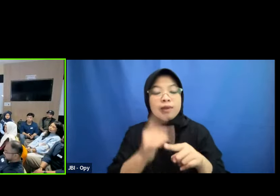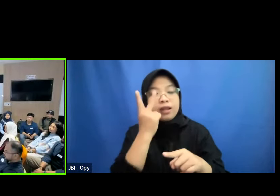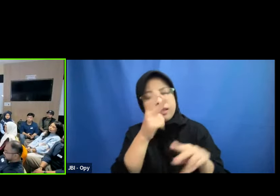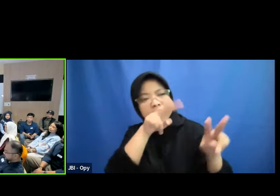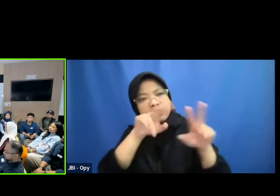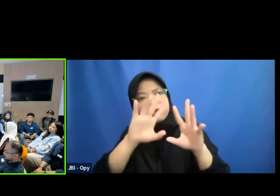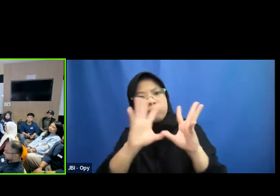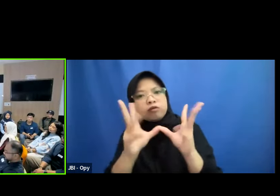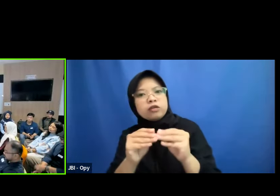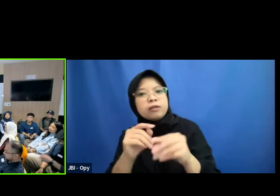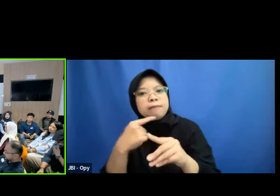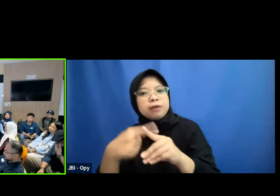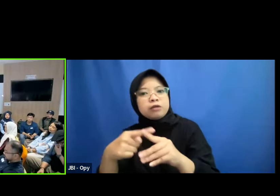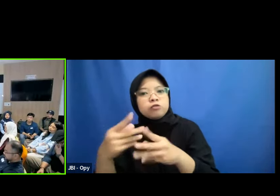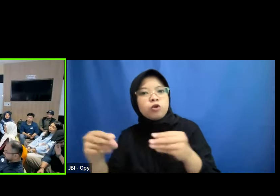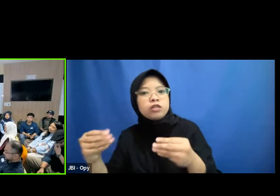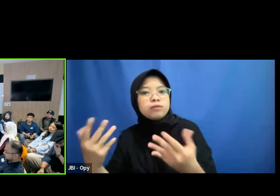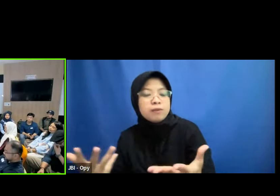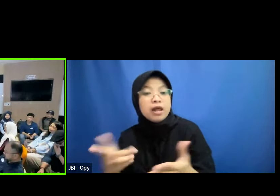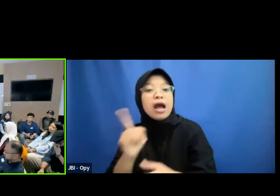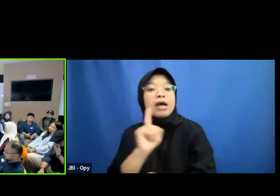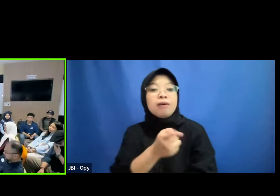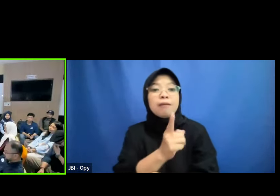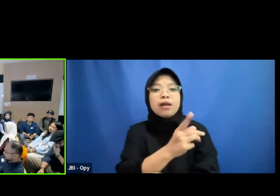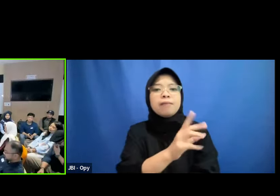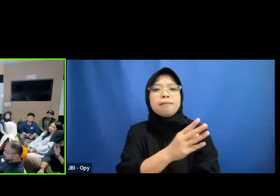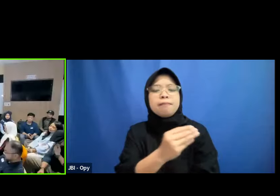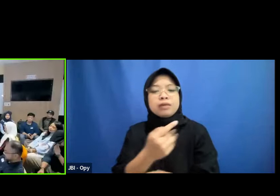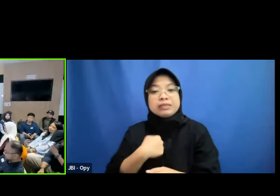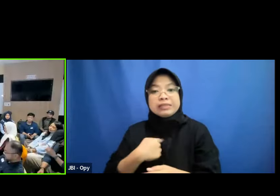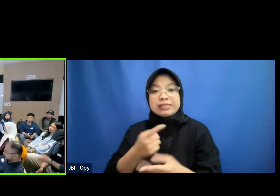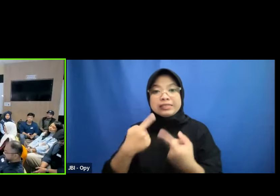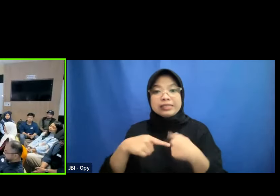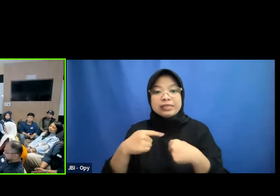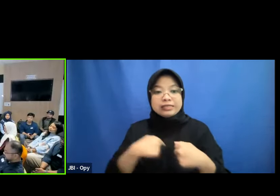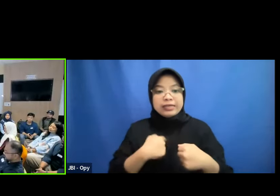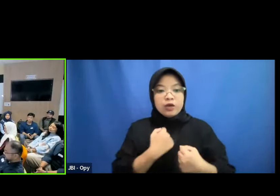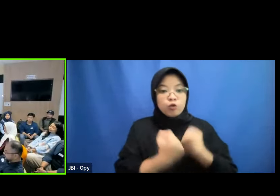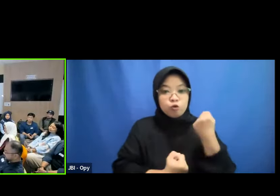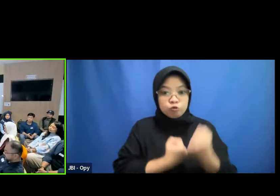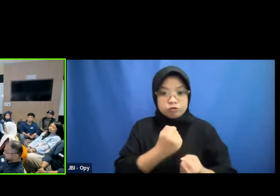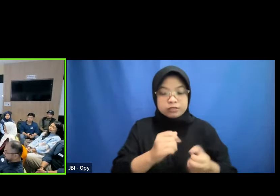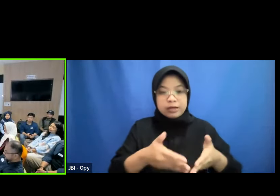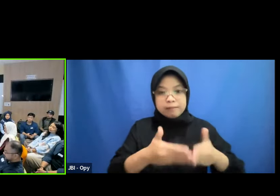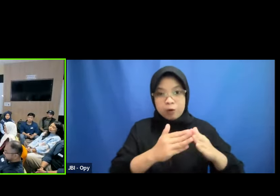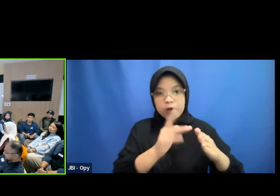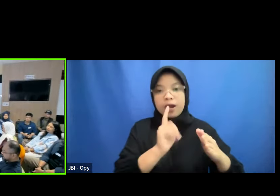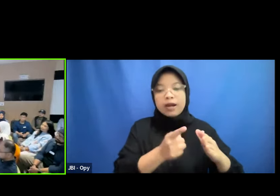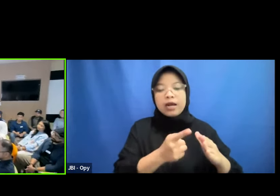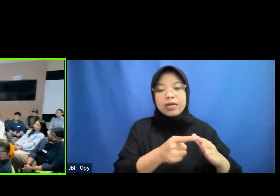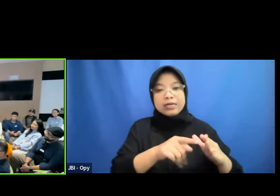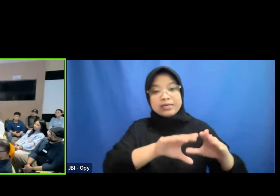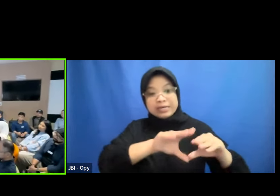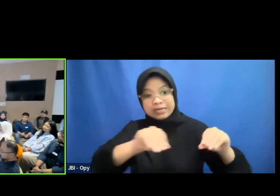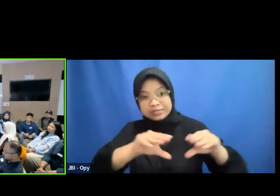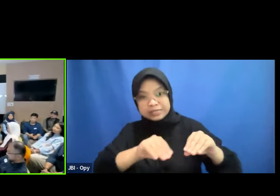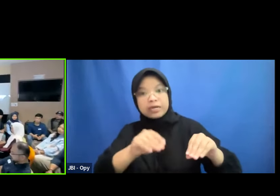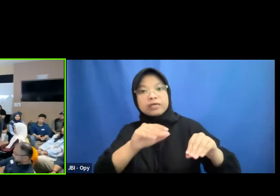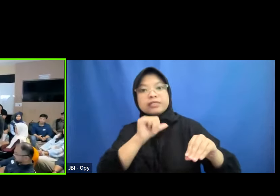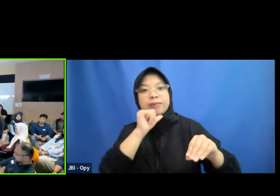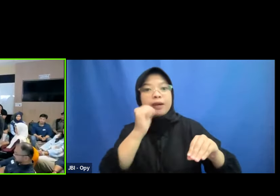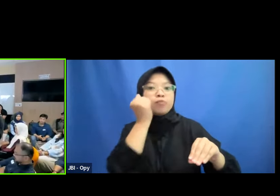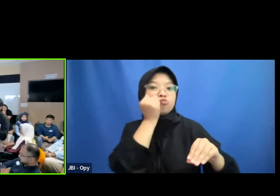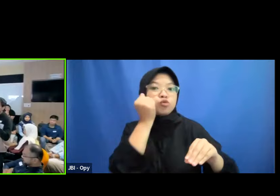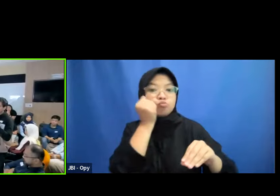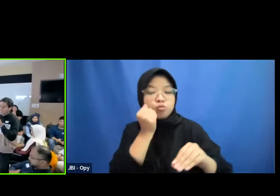sama equality-nya karena kan Ceritanya saya ini mendirikan usaha nah sebagian besar yang kerja itu adalah ibu-ibu dan